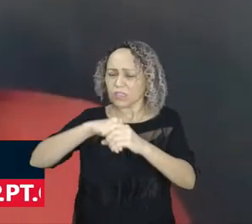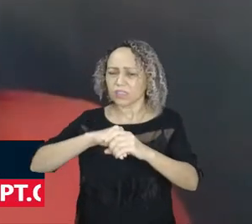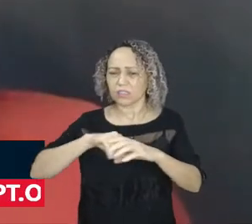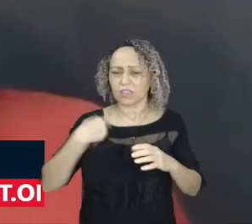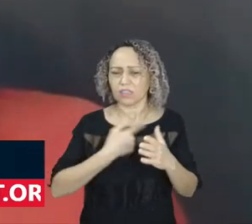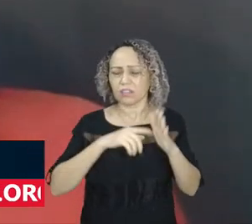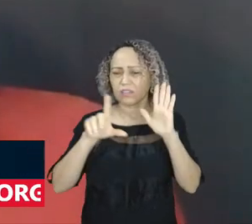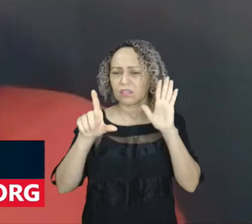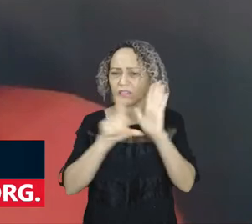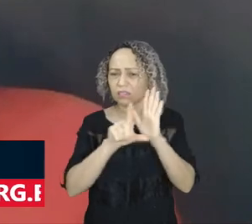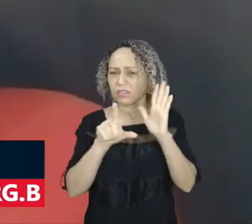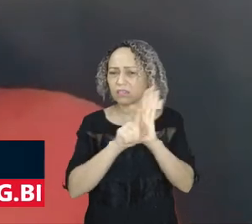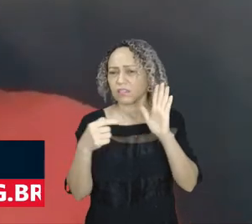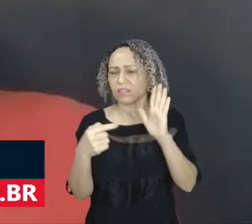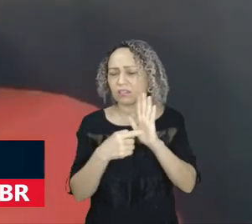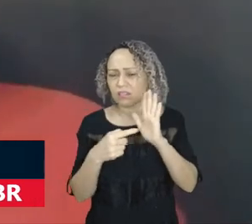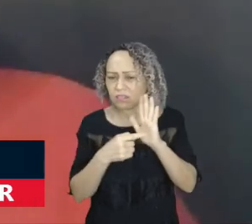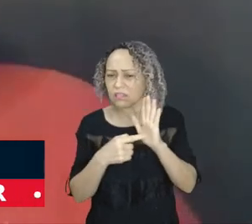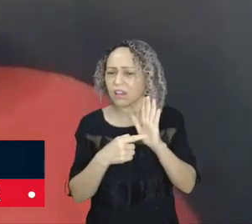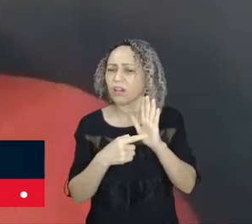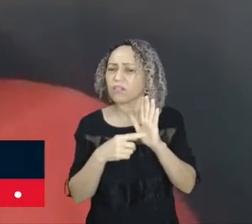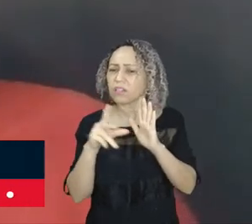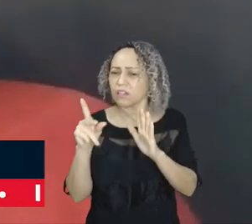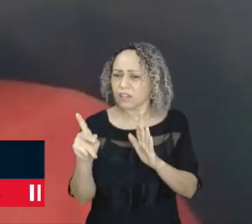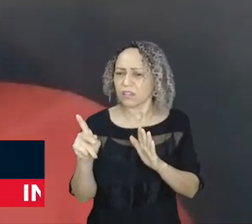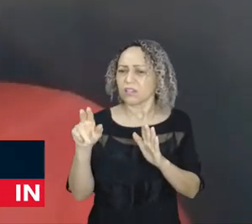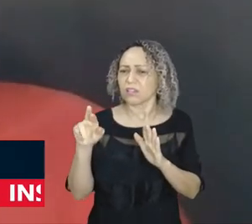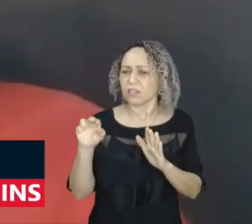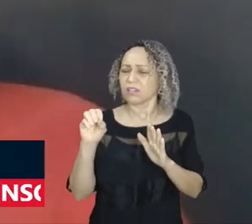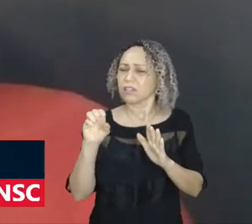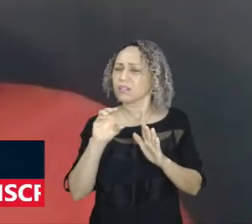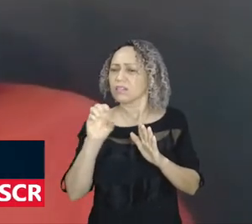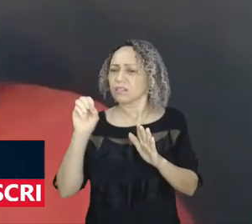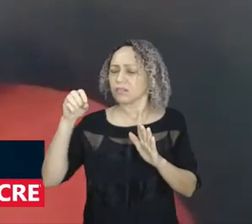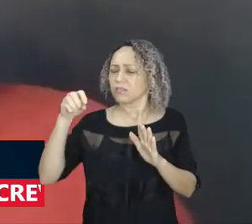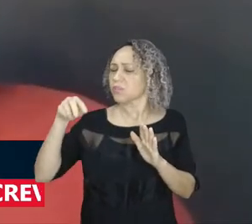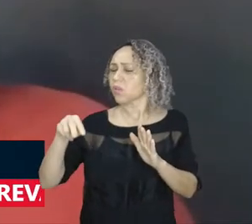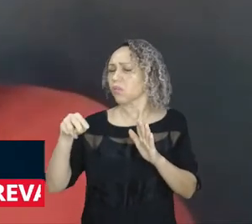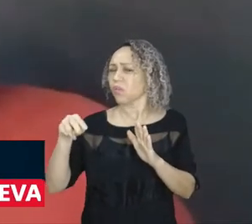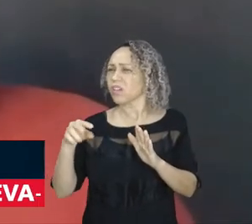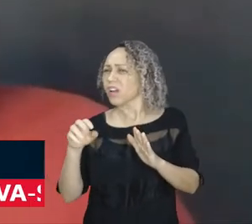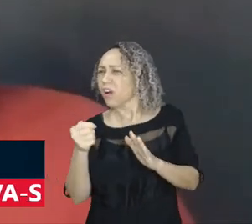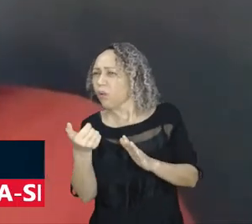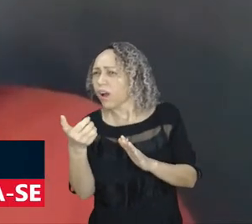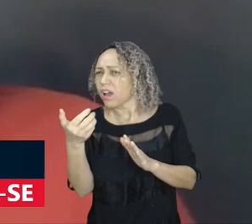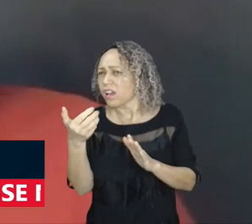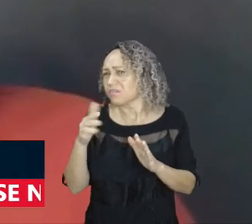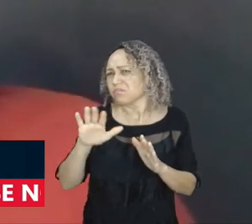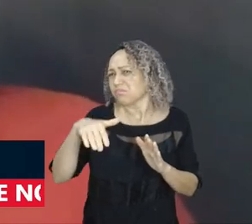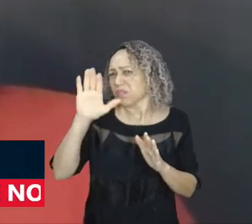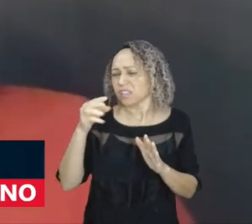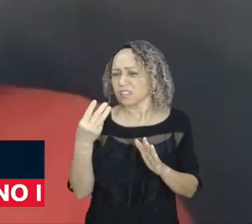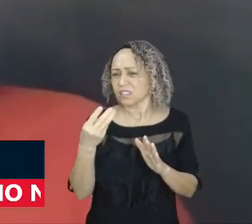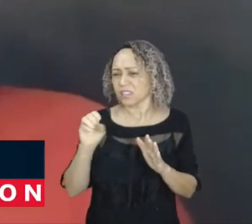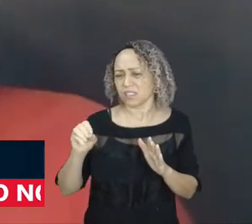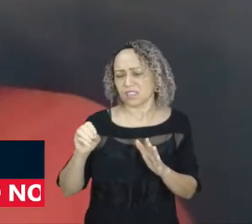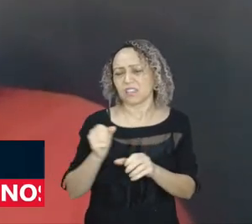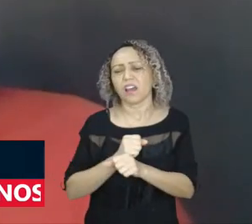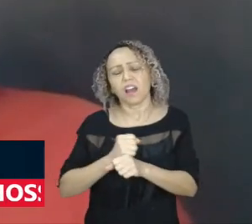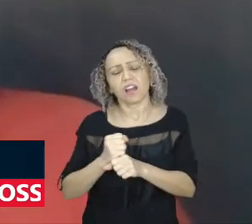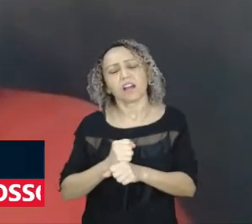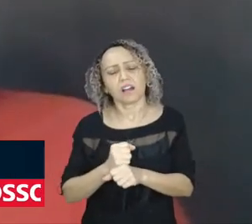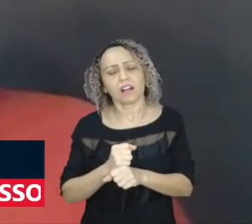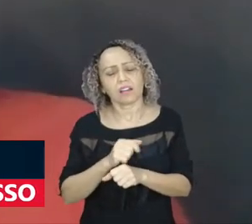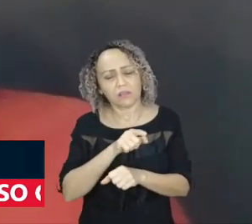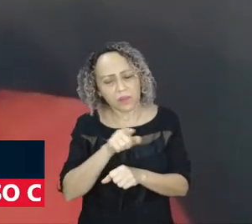código excelente de defesa do consumidor, que temos há o quê? Há 30 anos ou mais, mas tudo isso precisa ter